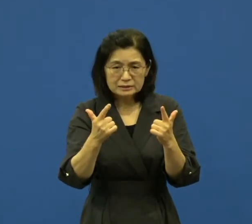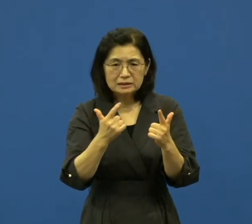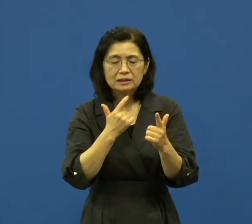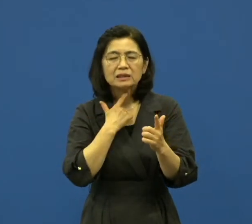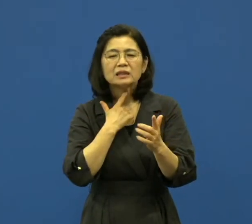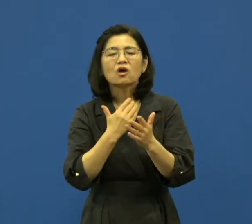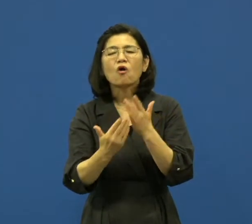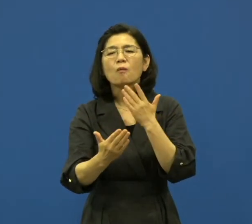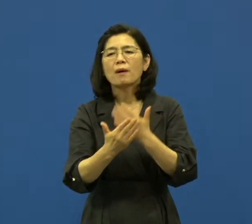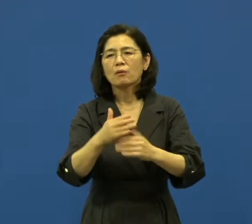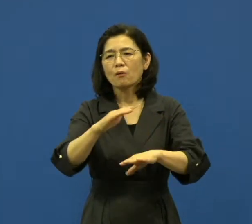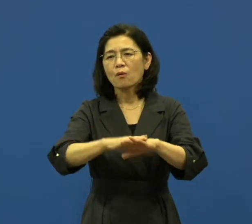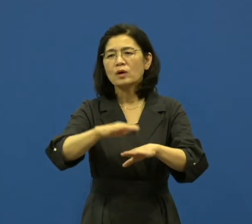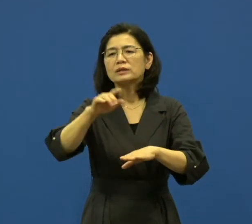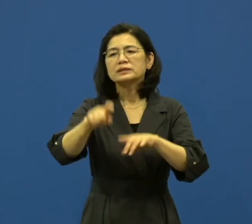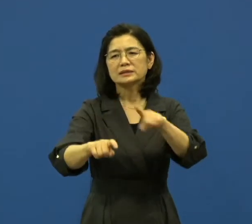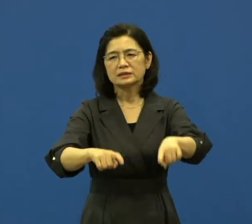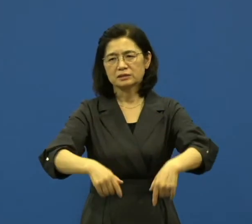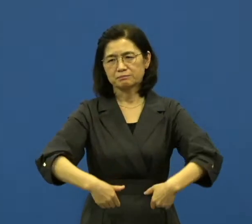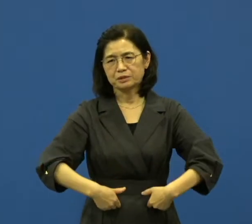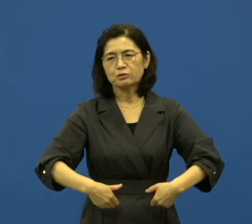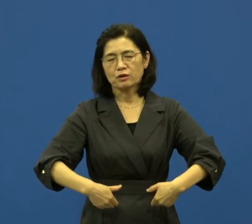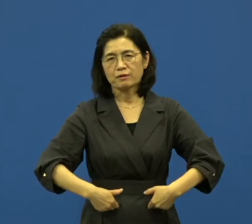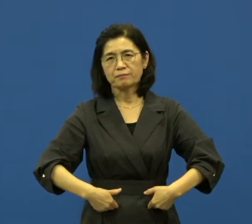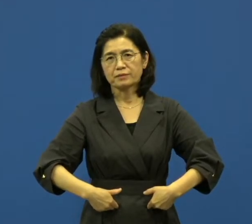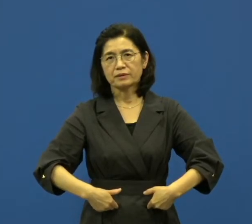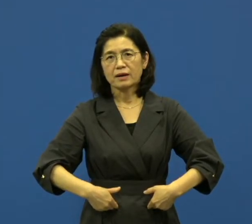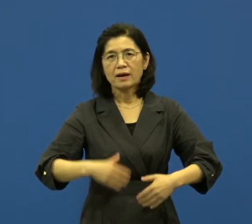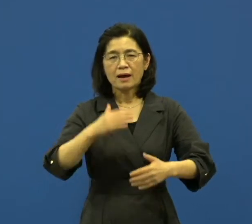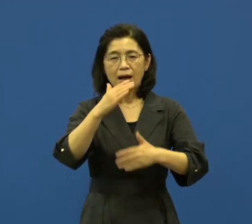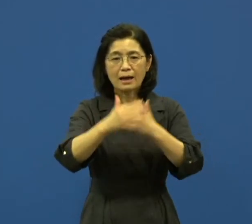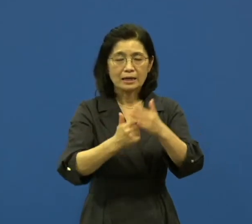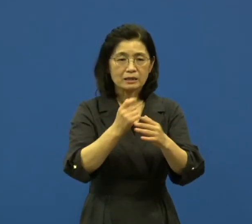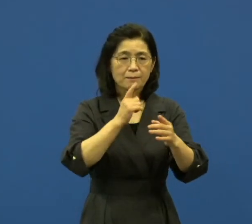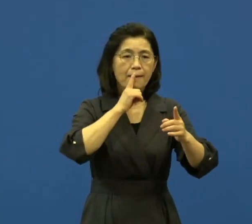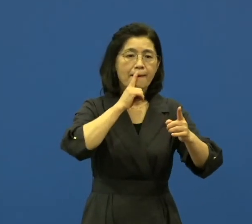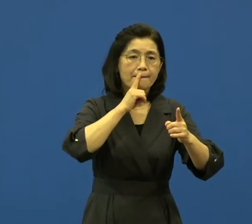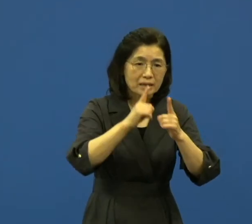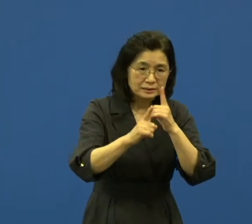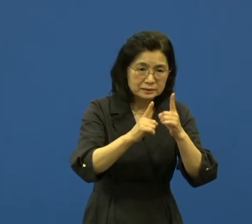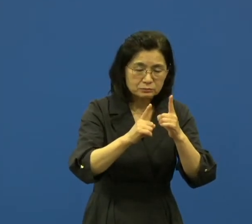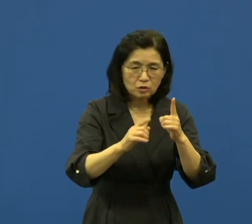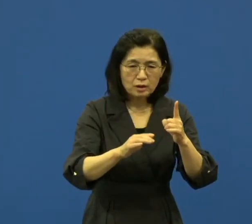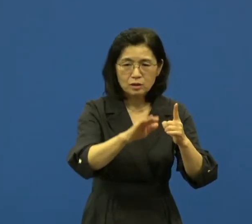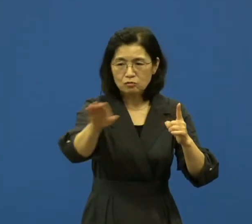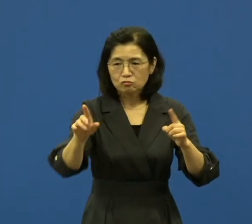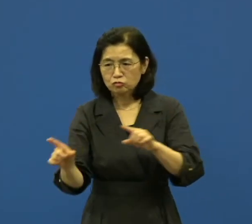피상적인 신앙생활은 아무리 오래 해도 변화가 없어요. 그래서 말씀과 삶의 괴리 현상이 일어난다.